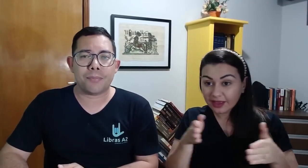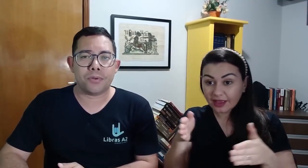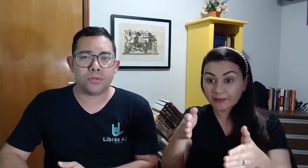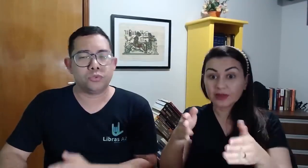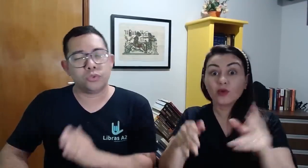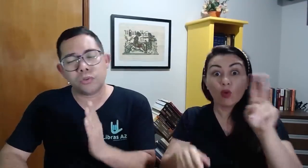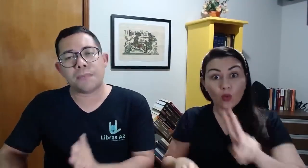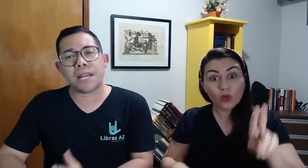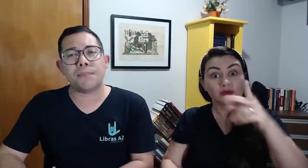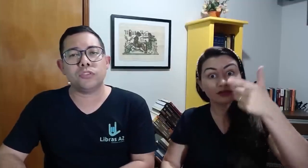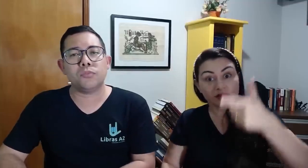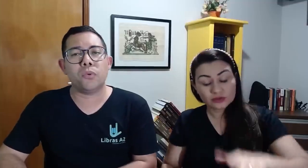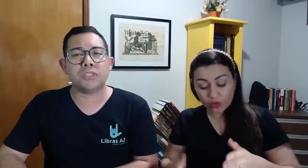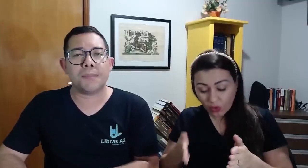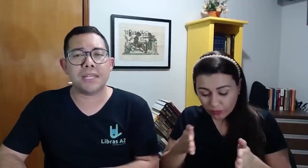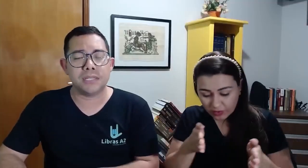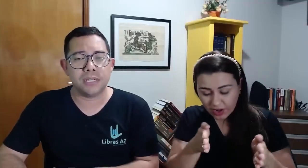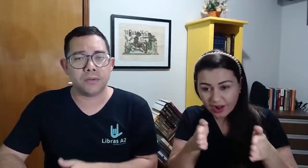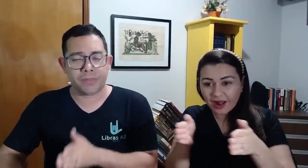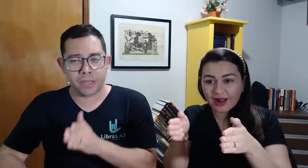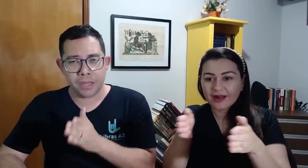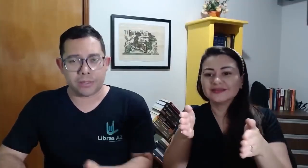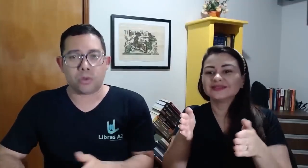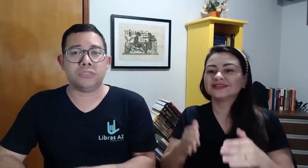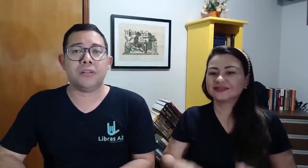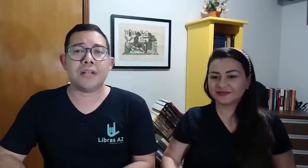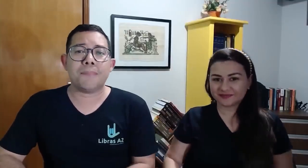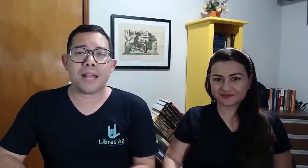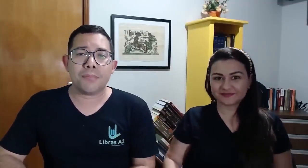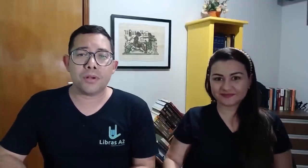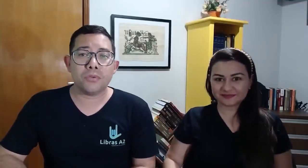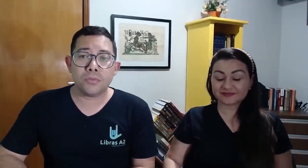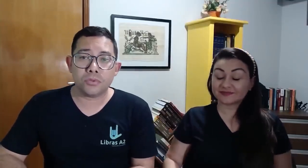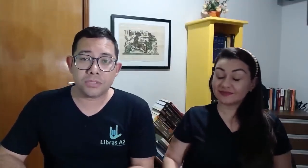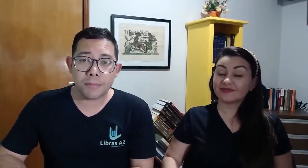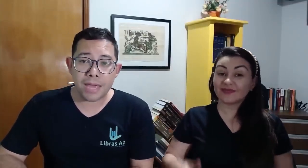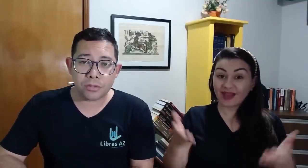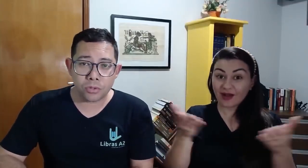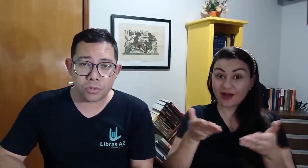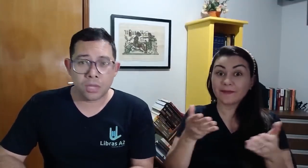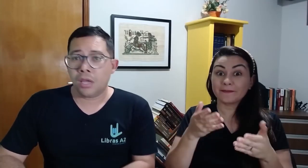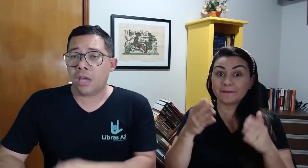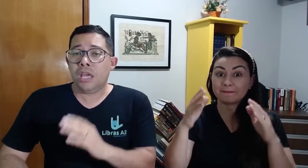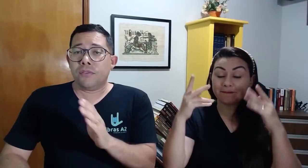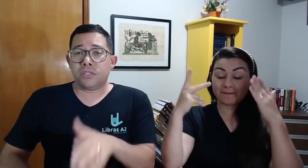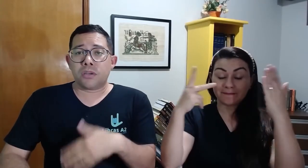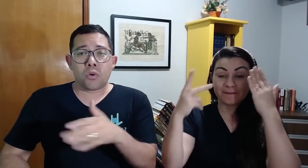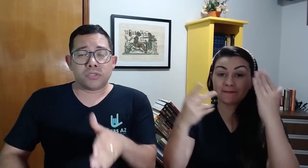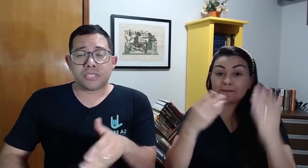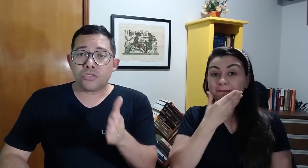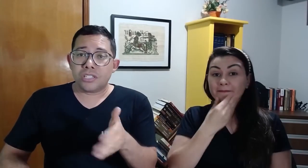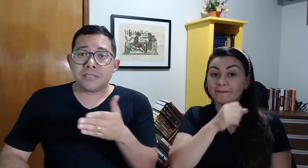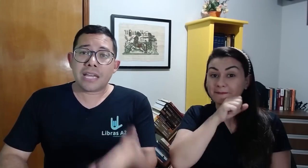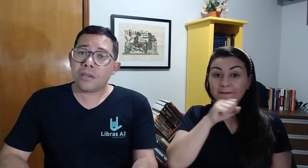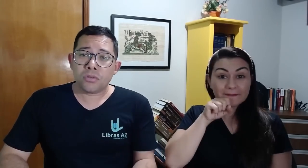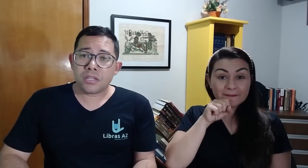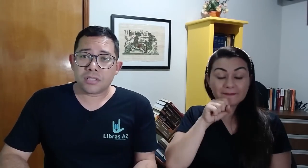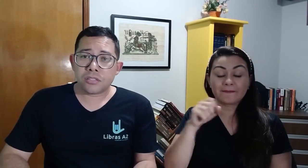parábola. Usou na parábola do bom samaritano. Está usando na parábola do semeador. E você consegue utilizar em outras